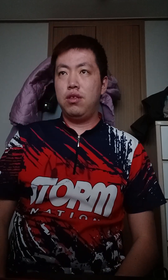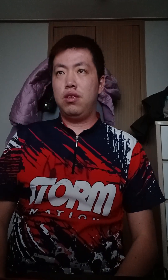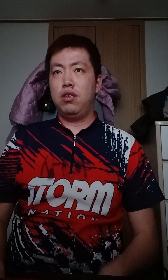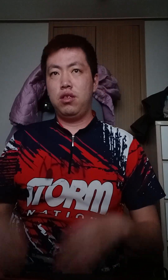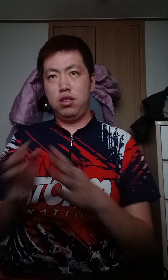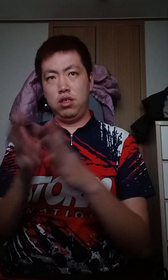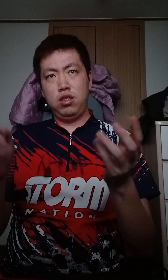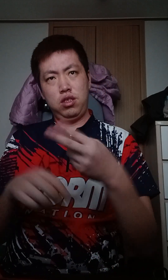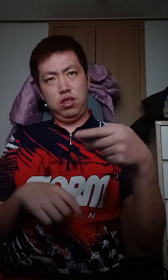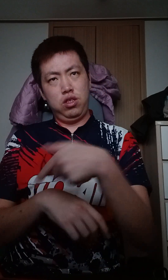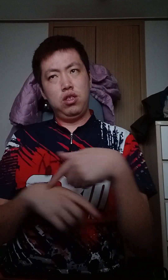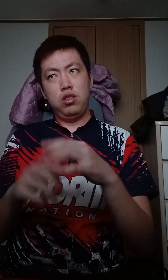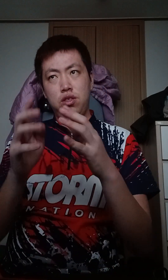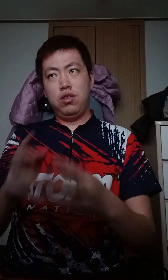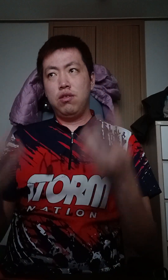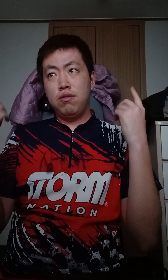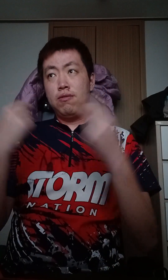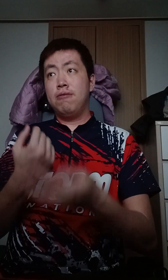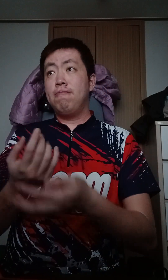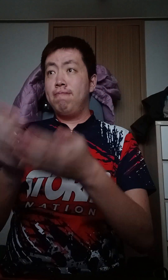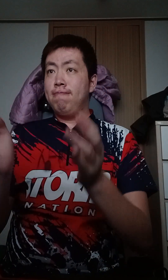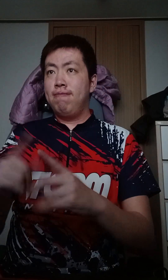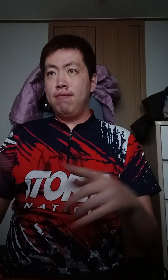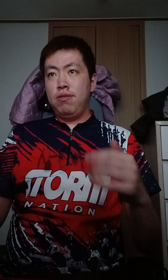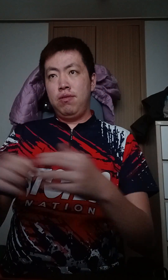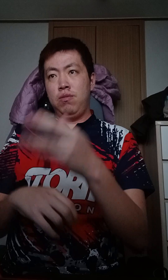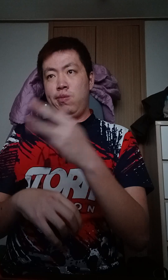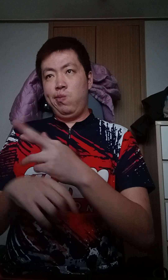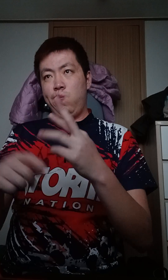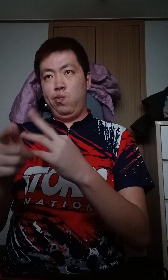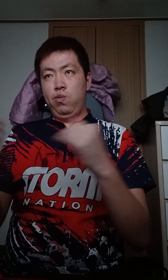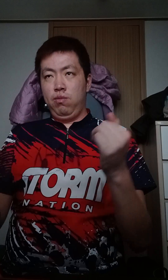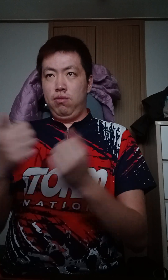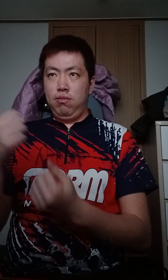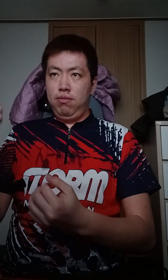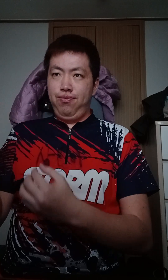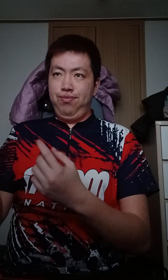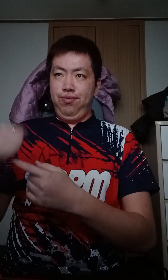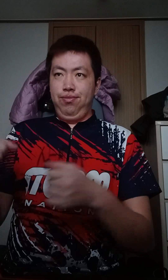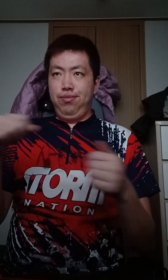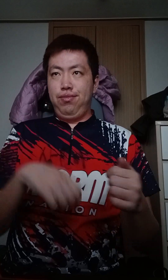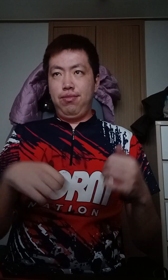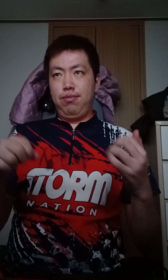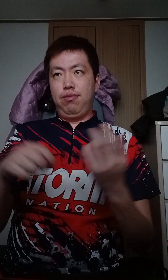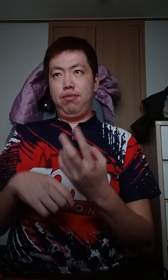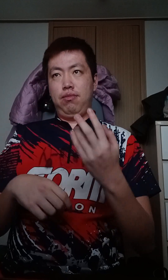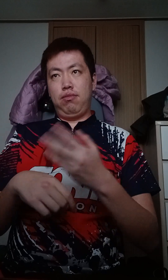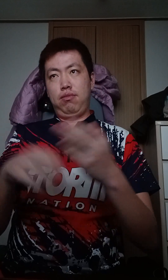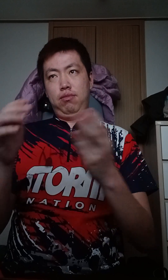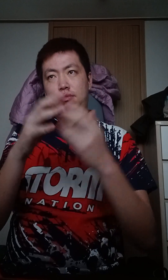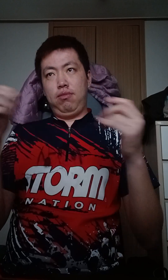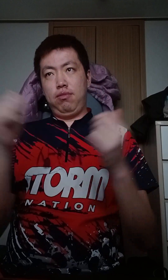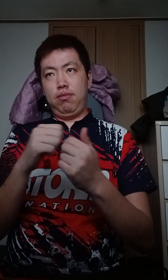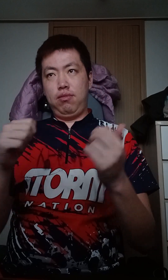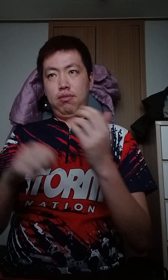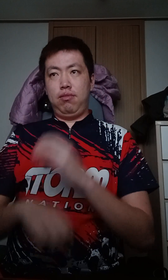부산에서 마을버스가 주차로에 갑자기 진입한 차량을 피하려다 빗길에 미끄러져 건물에 들이받았습니다.